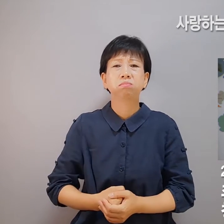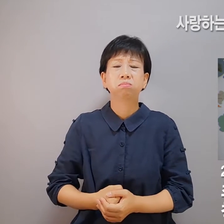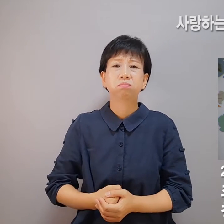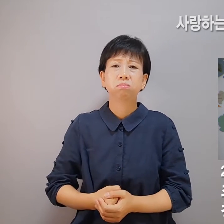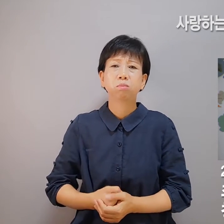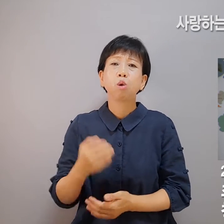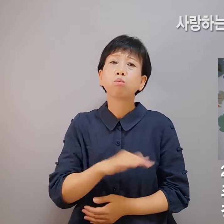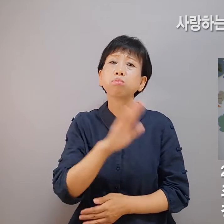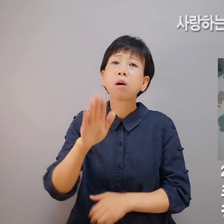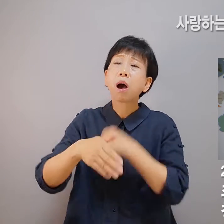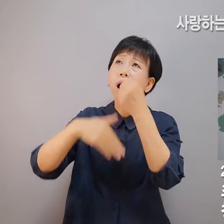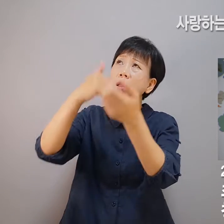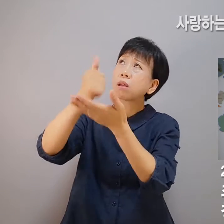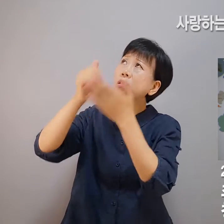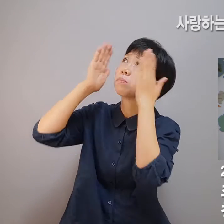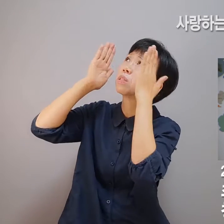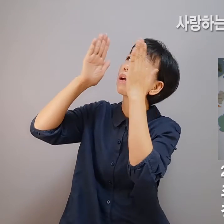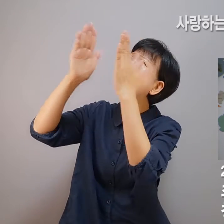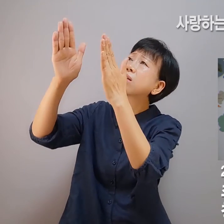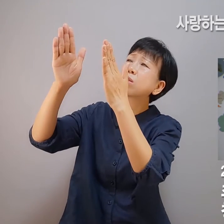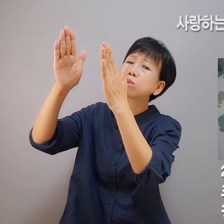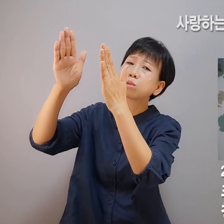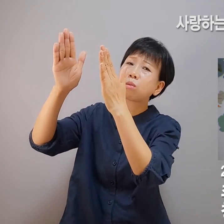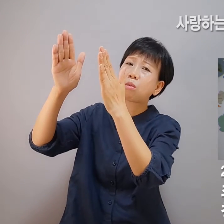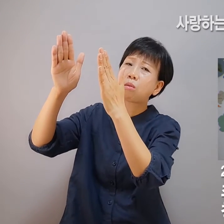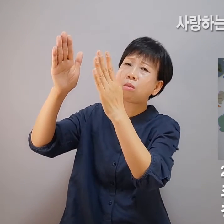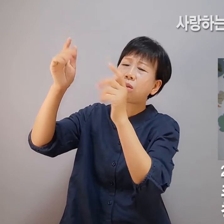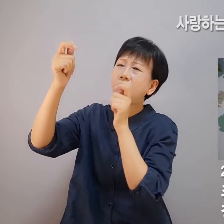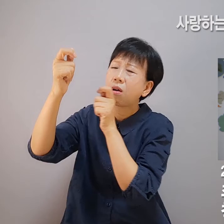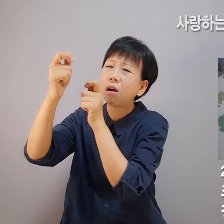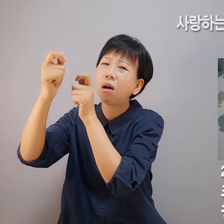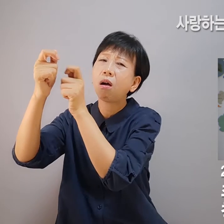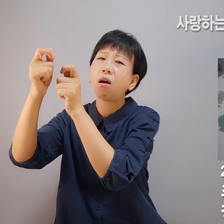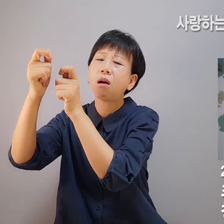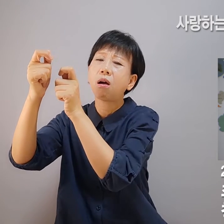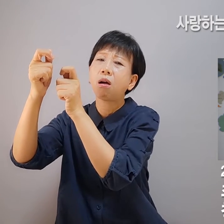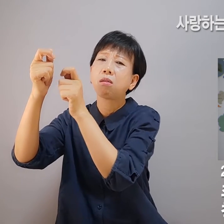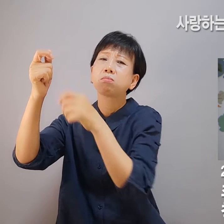우리도 하나님을 향해서 힘차게 다가가야 되지 않을까요?